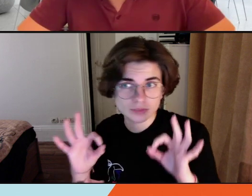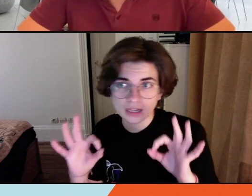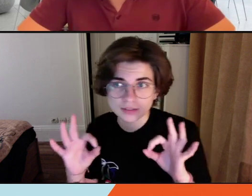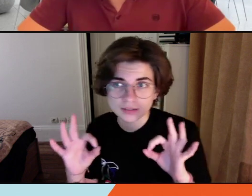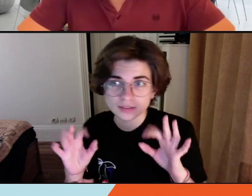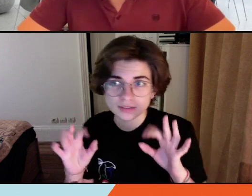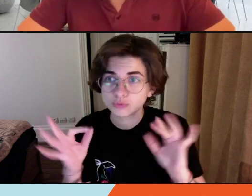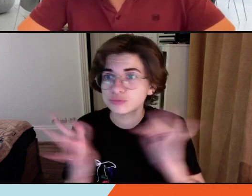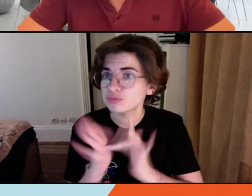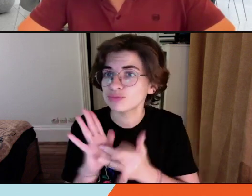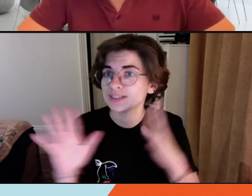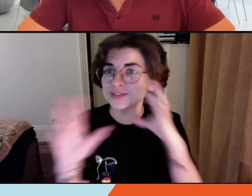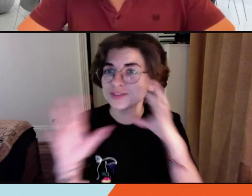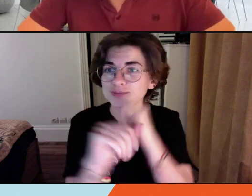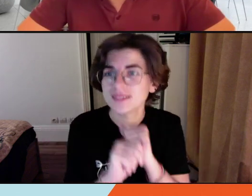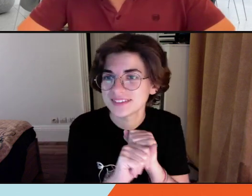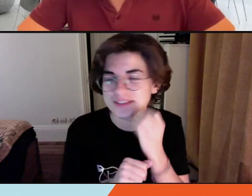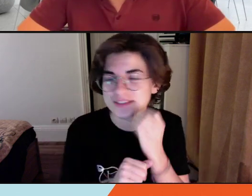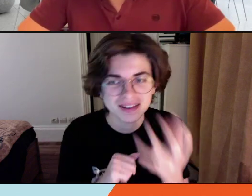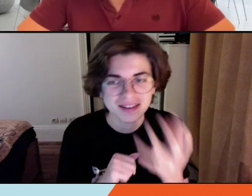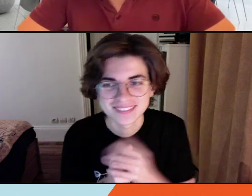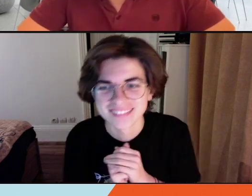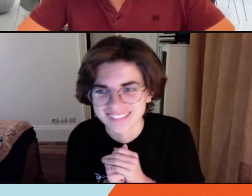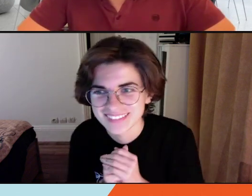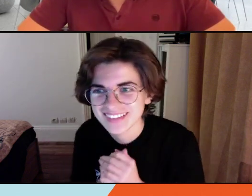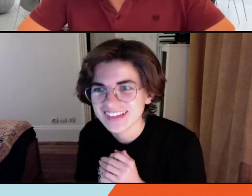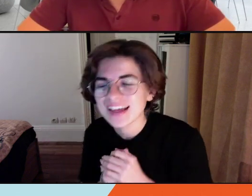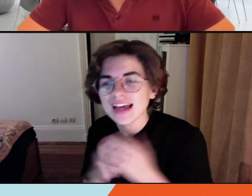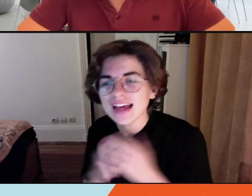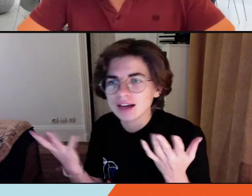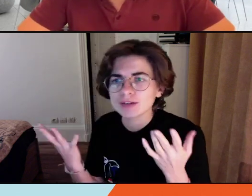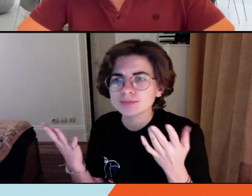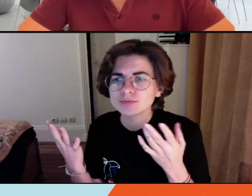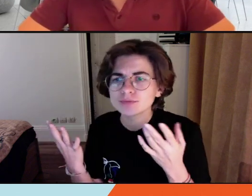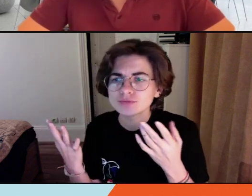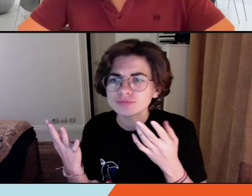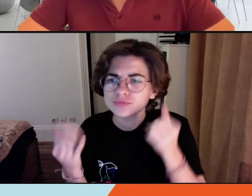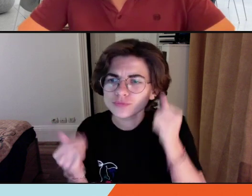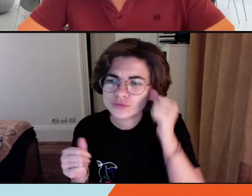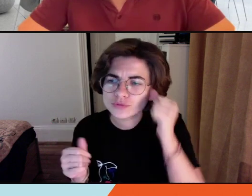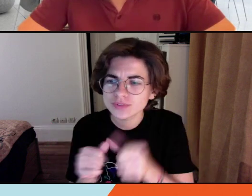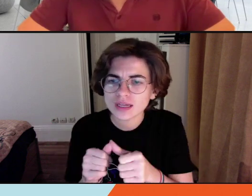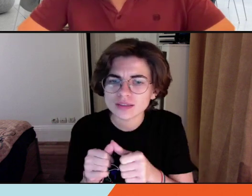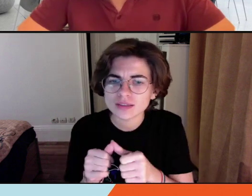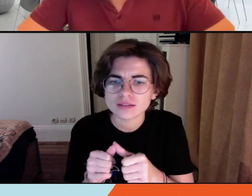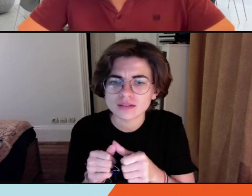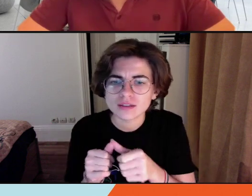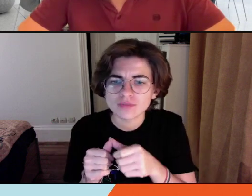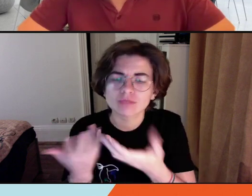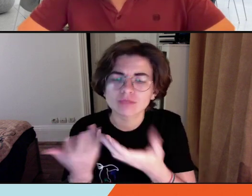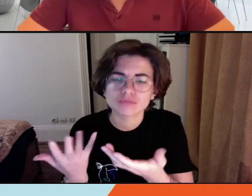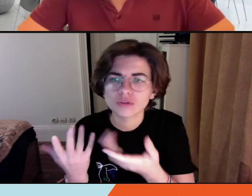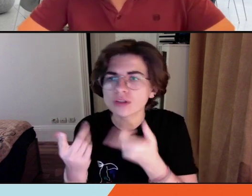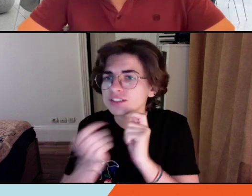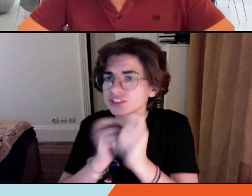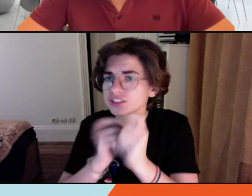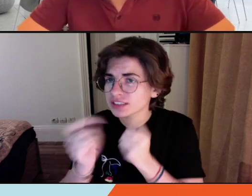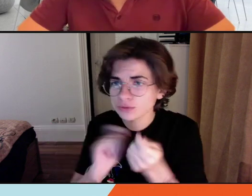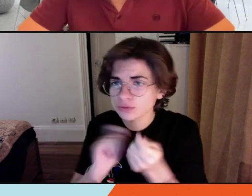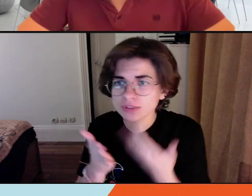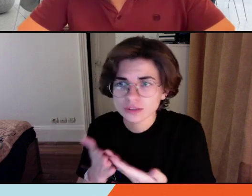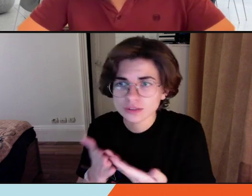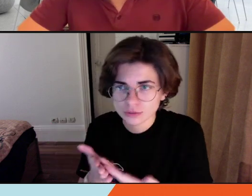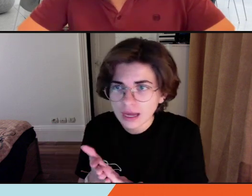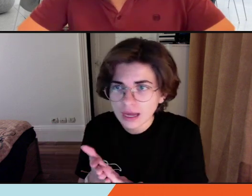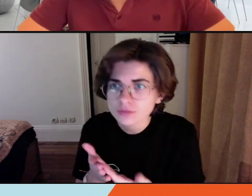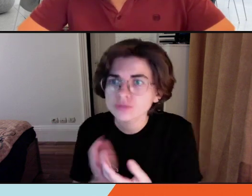T'as tout résumé, c'est bien. Je me souviens, enfin, qu'on avait déjà discuté de